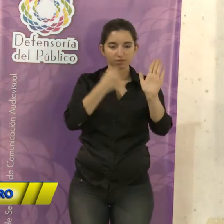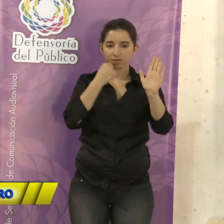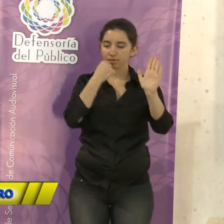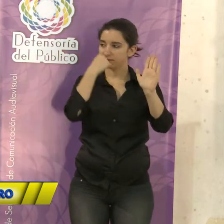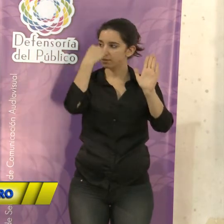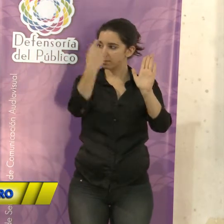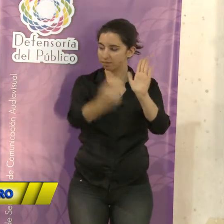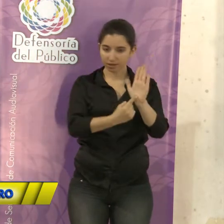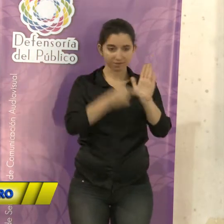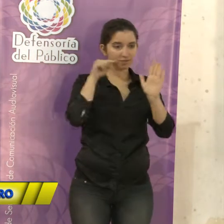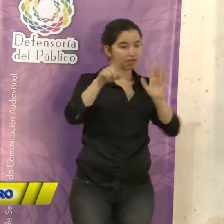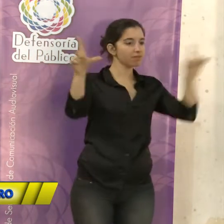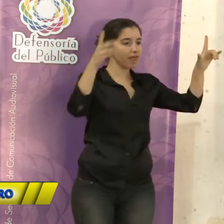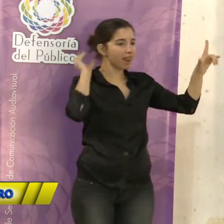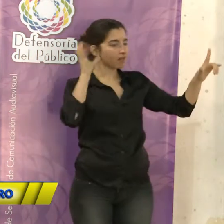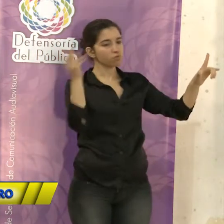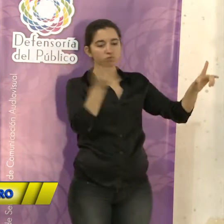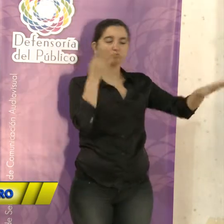concerniente en la accesibilidad audiovisual.